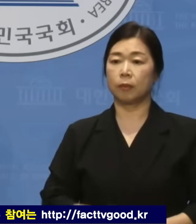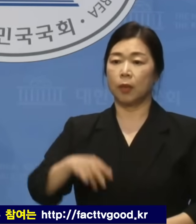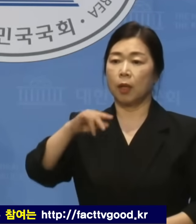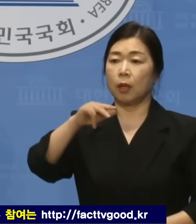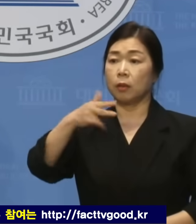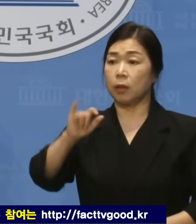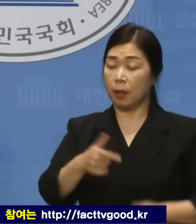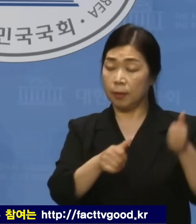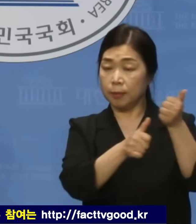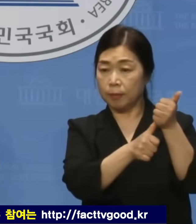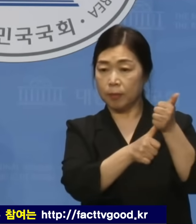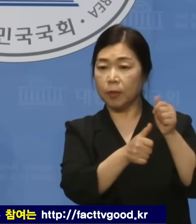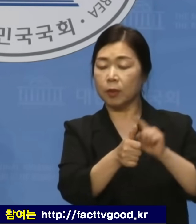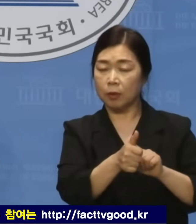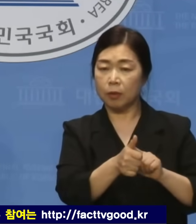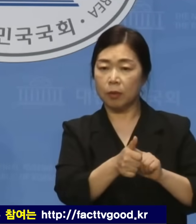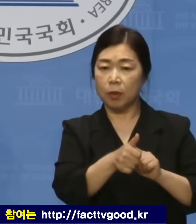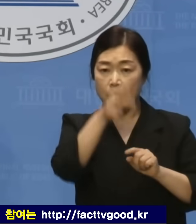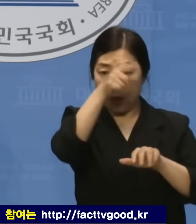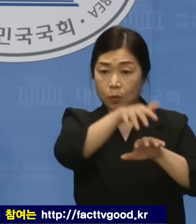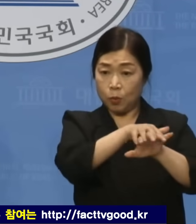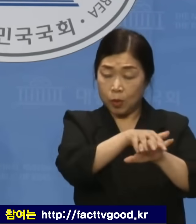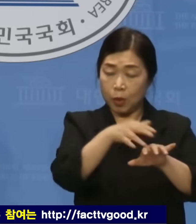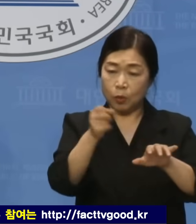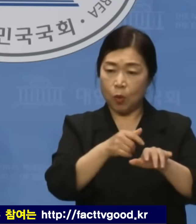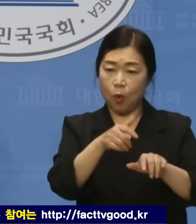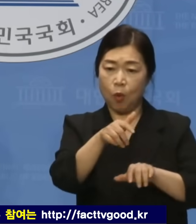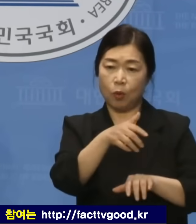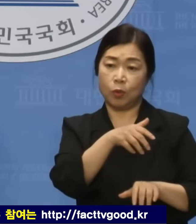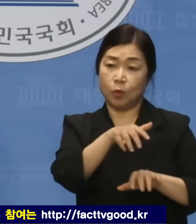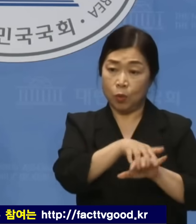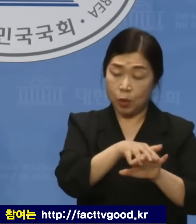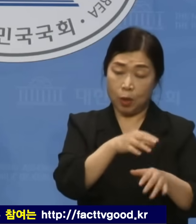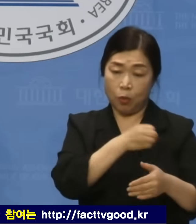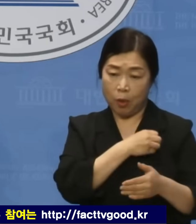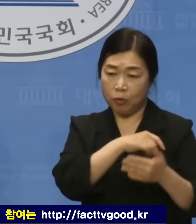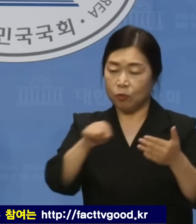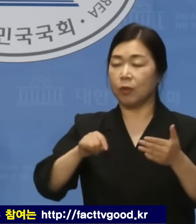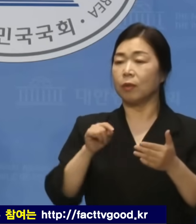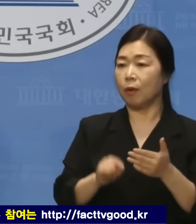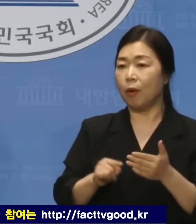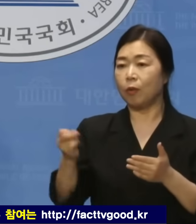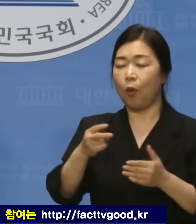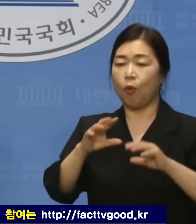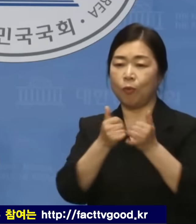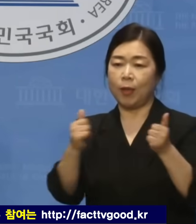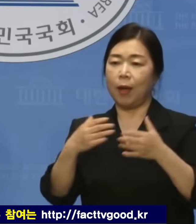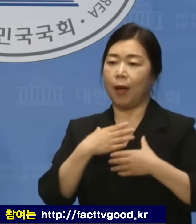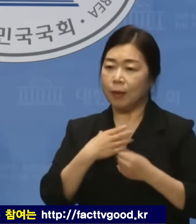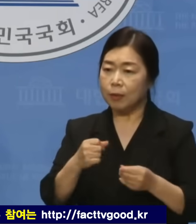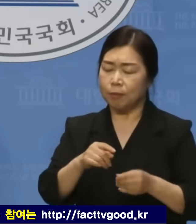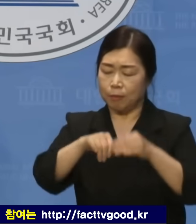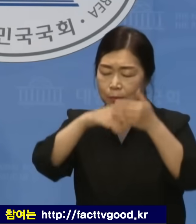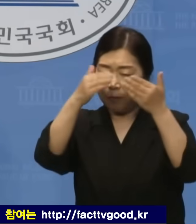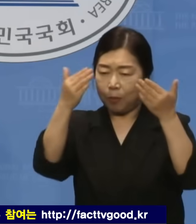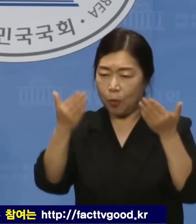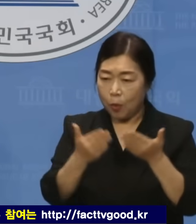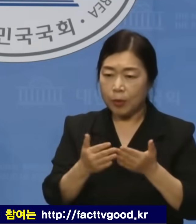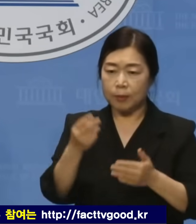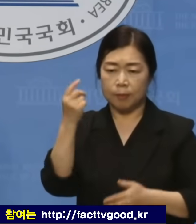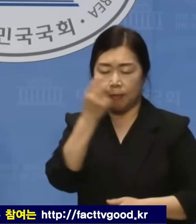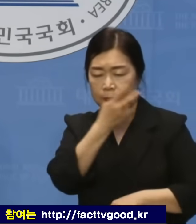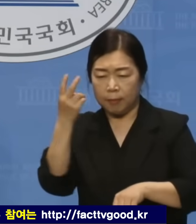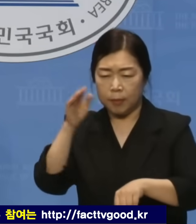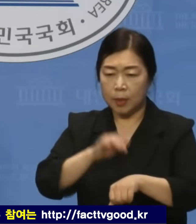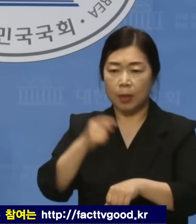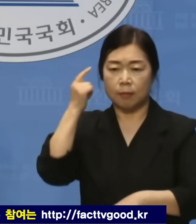진교훈 차장은 경찰 조직에 그리고 조직 구성원들의 그리고 국민의 안전에 모든